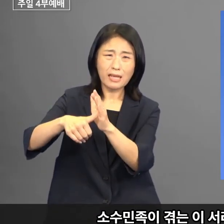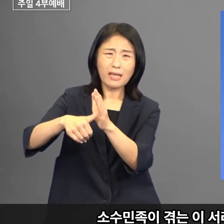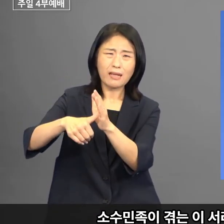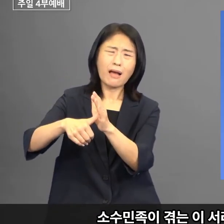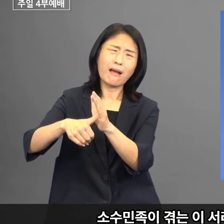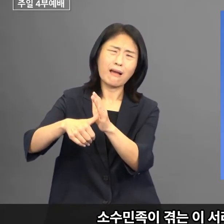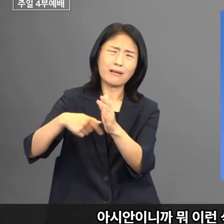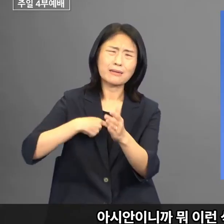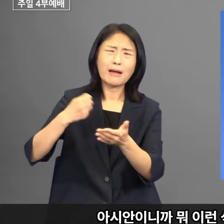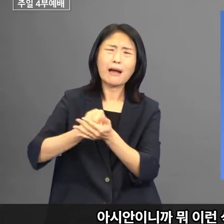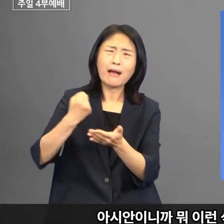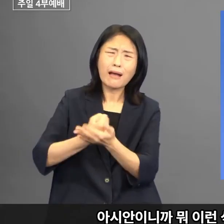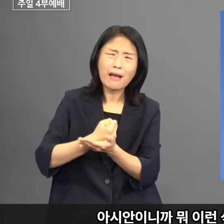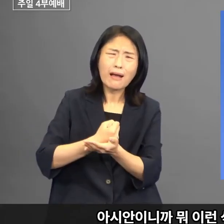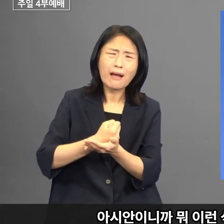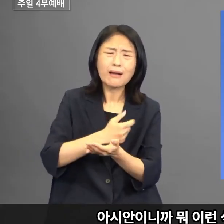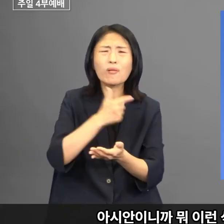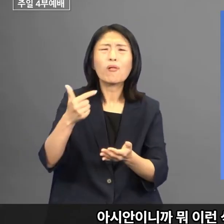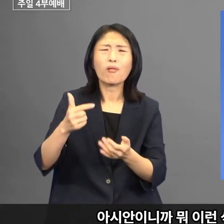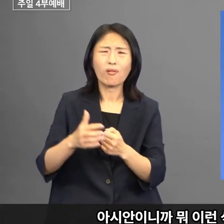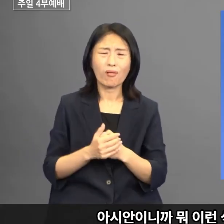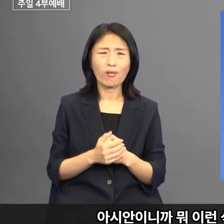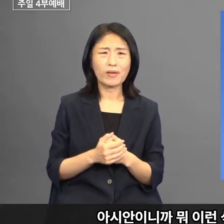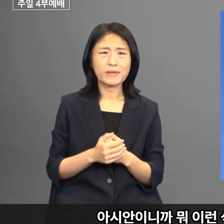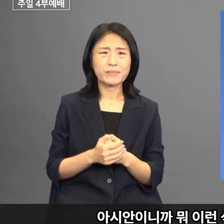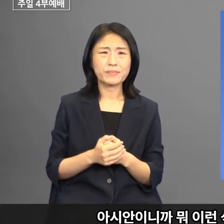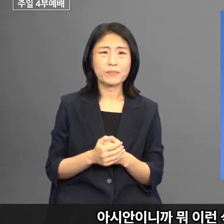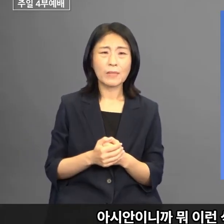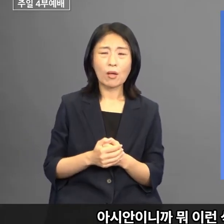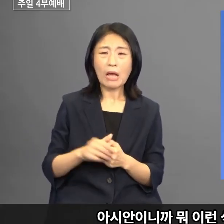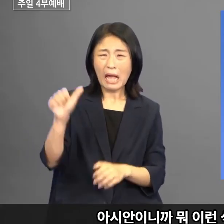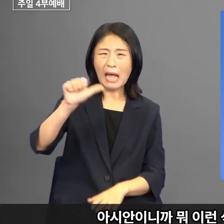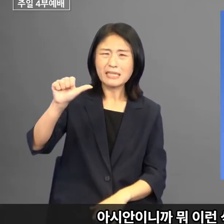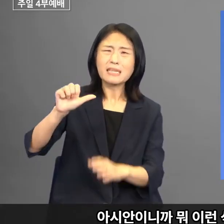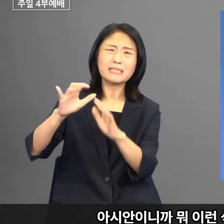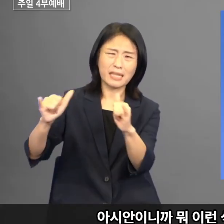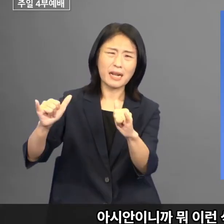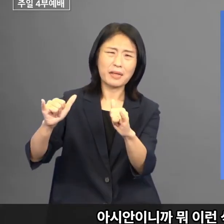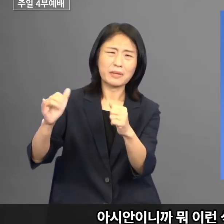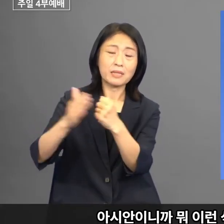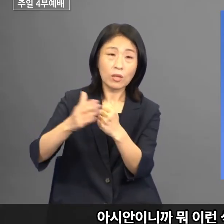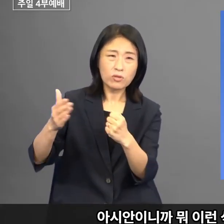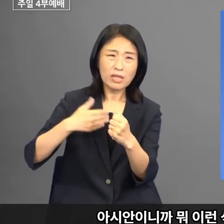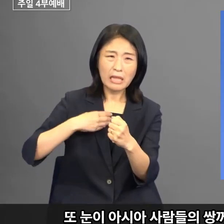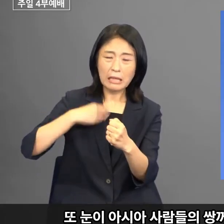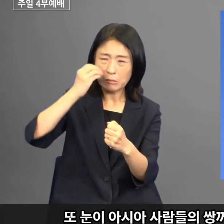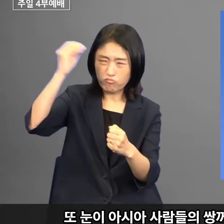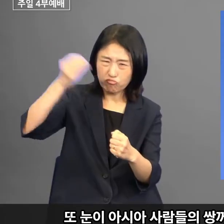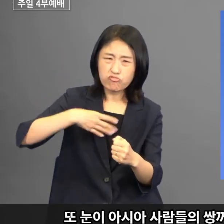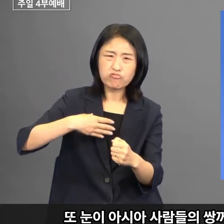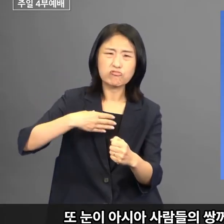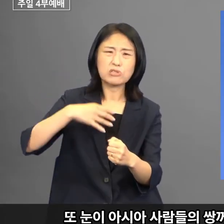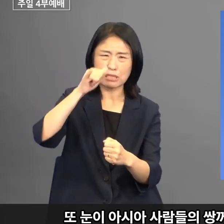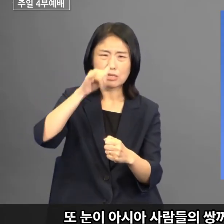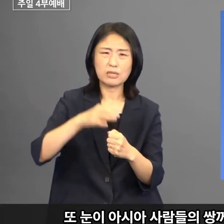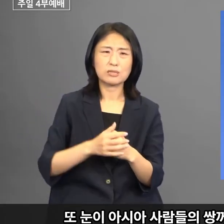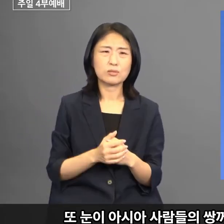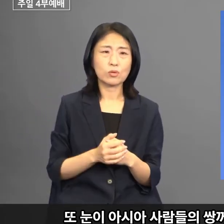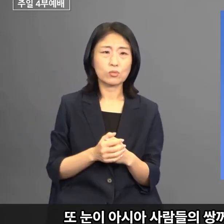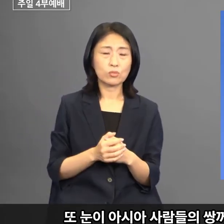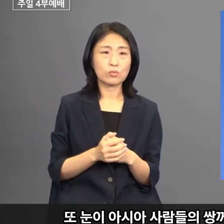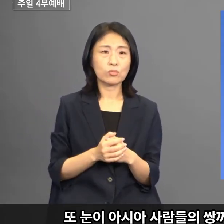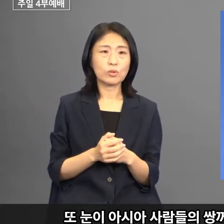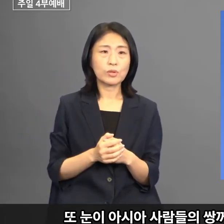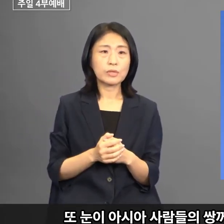말도 못합니다. 아시안이니까 뭐 이런 식으로 사람들이 무시할 때, 또 눈이